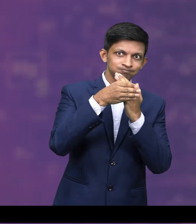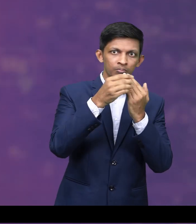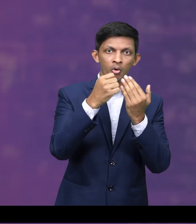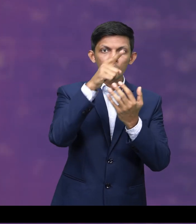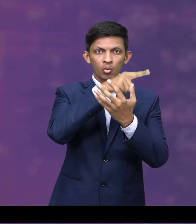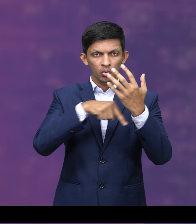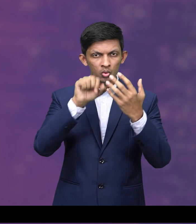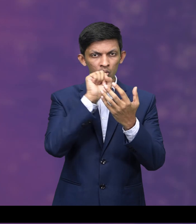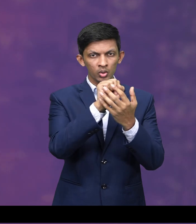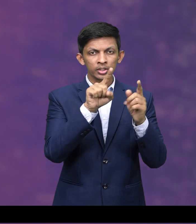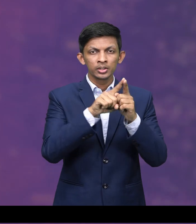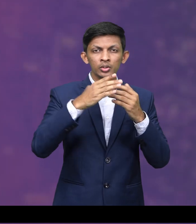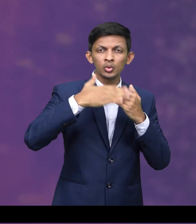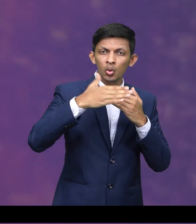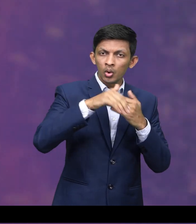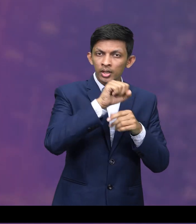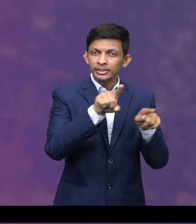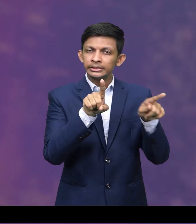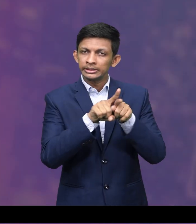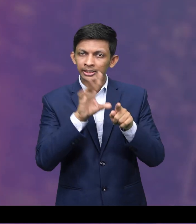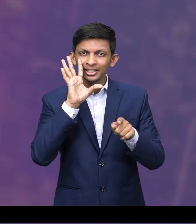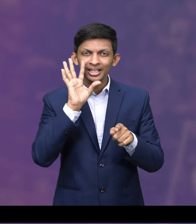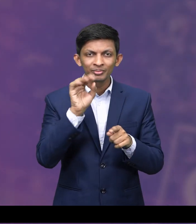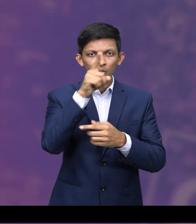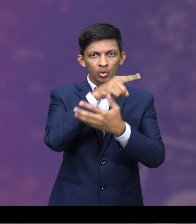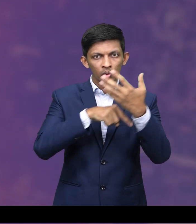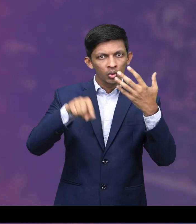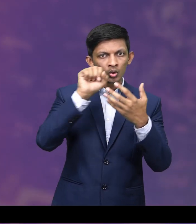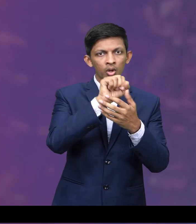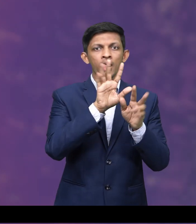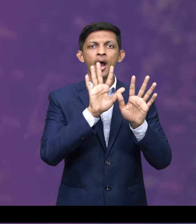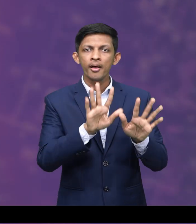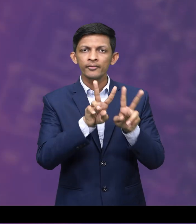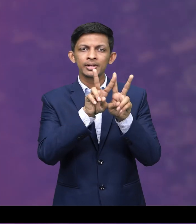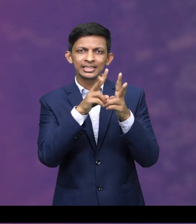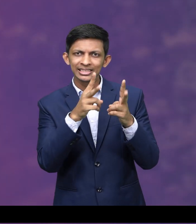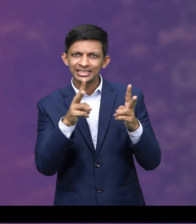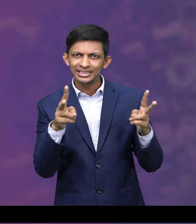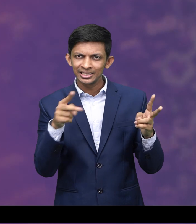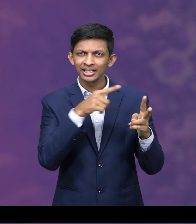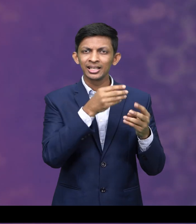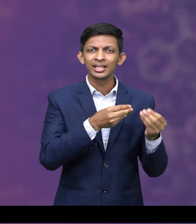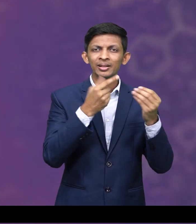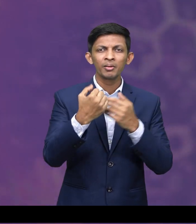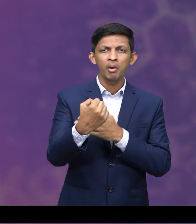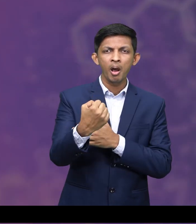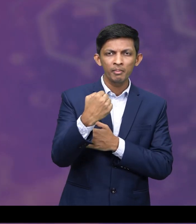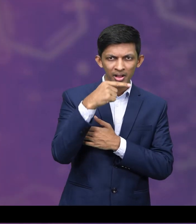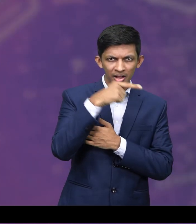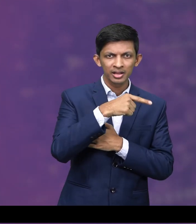శక్తి. ఒకే ప్రధాన షెల్కు చెందిన కక్ష్యలు న్యూక్లియస్ వైపు వేర్వేరు శక్తులను